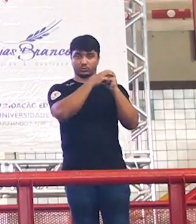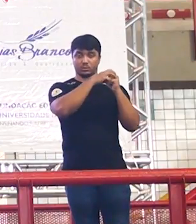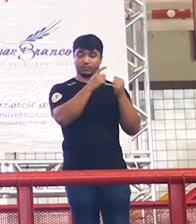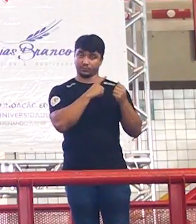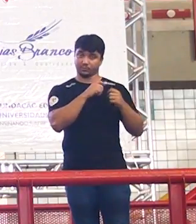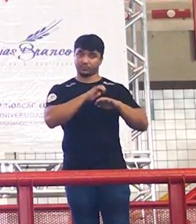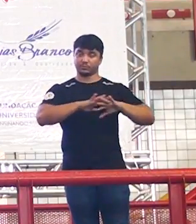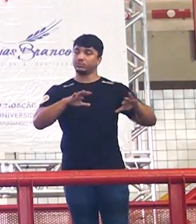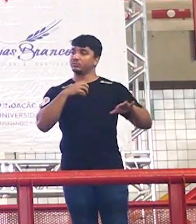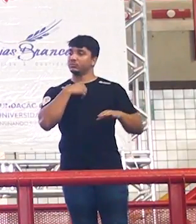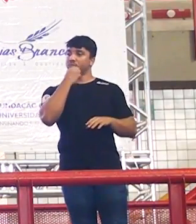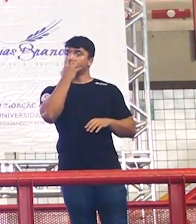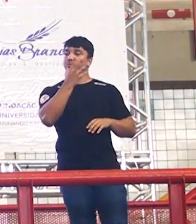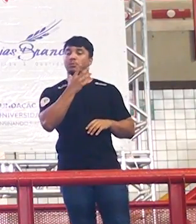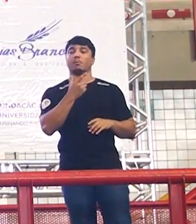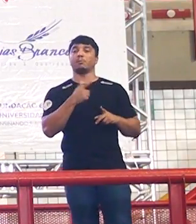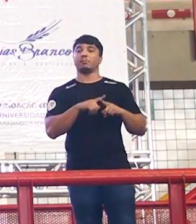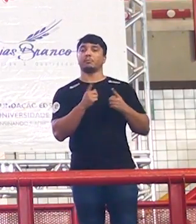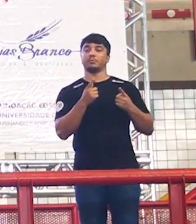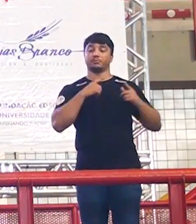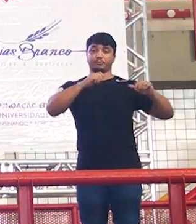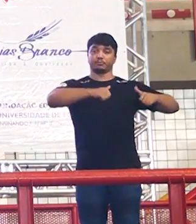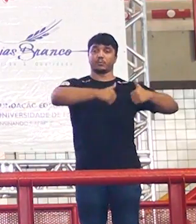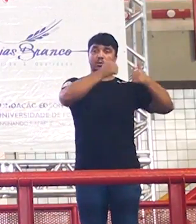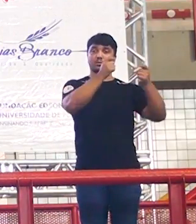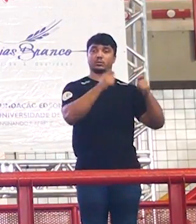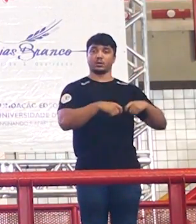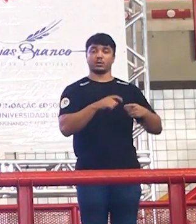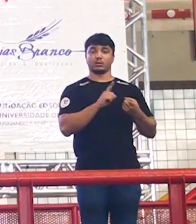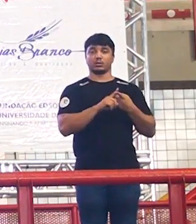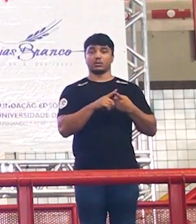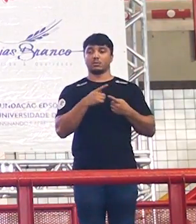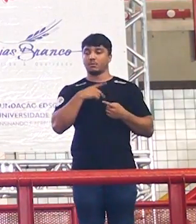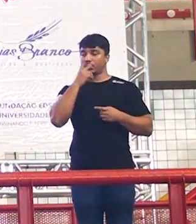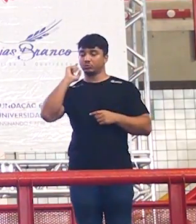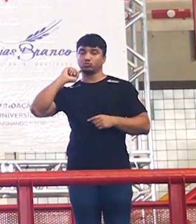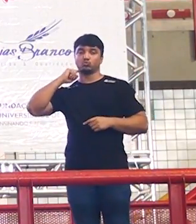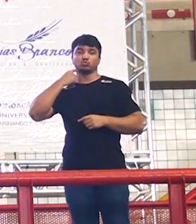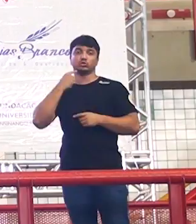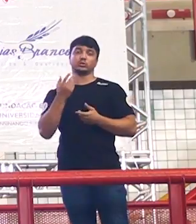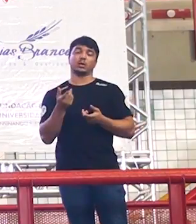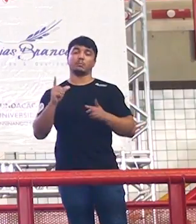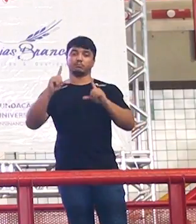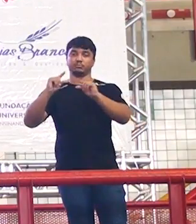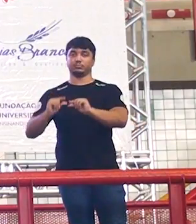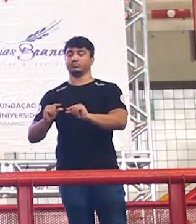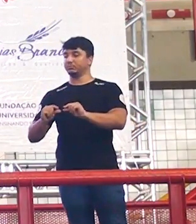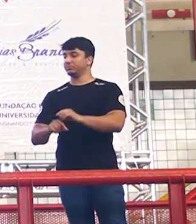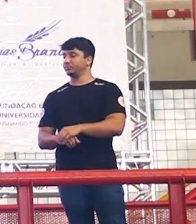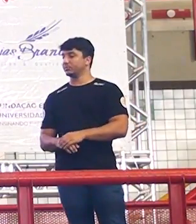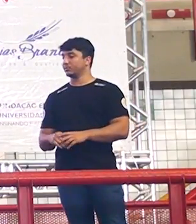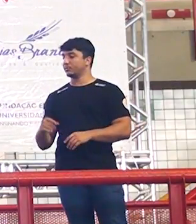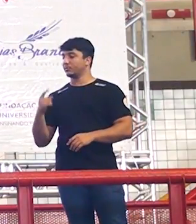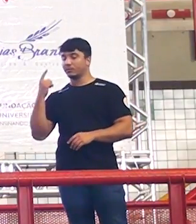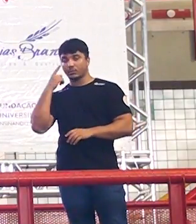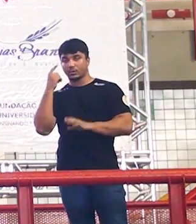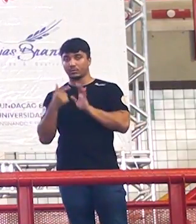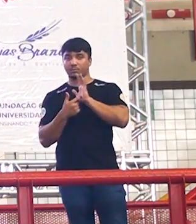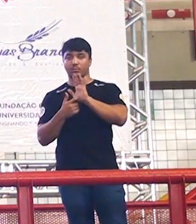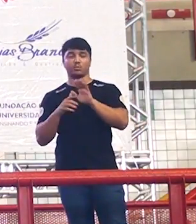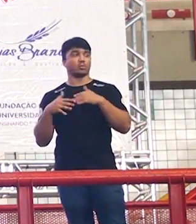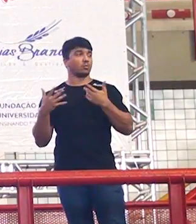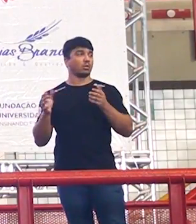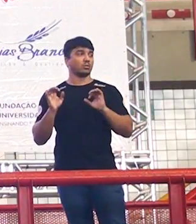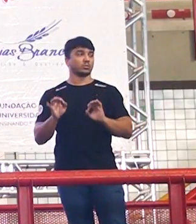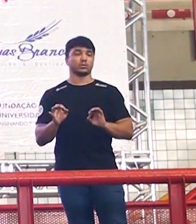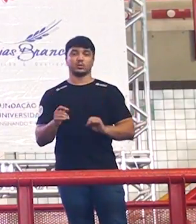Produzir a mesma coisa, ou melhor, e poluir menos. Pessoal, qual desses exemplos representa